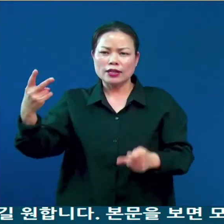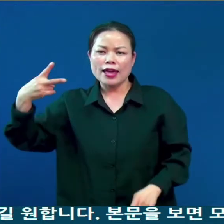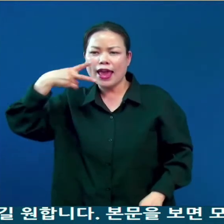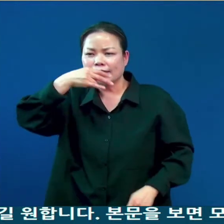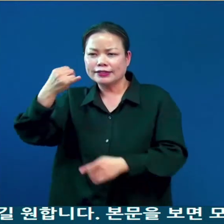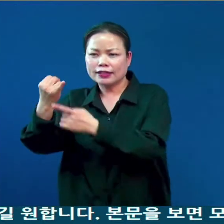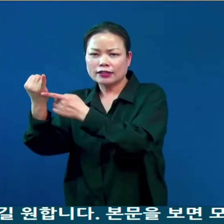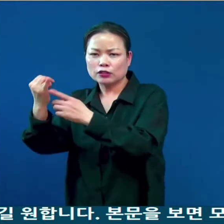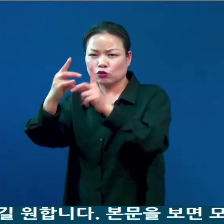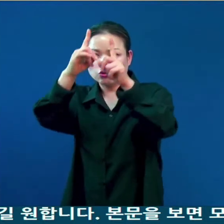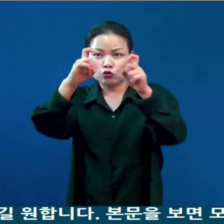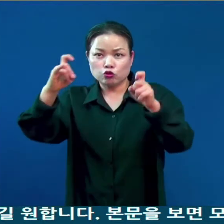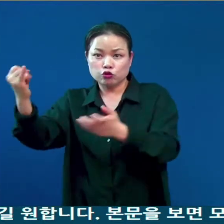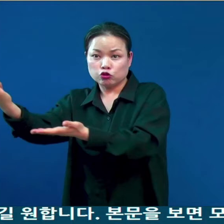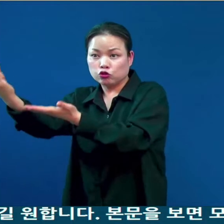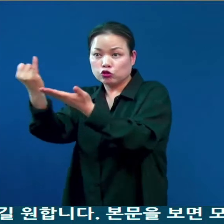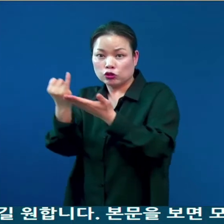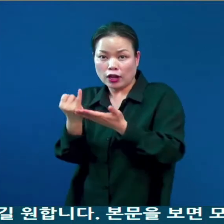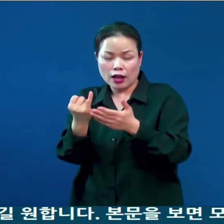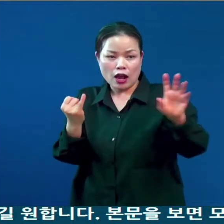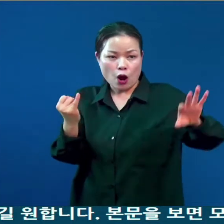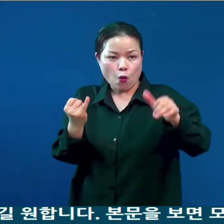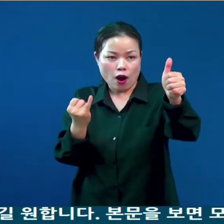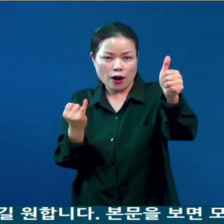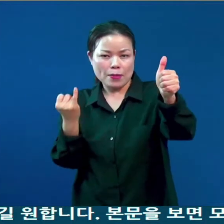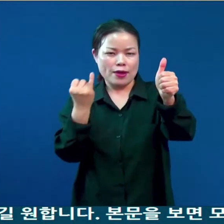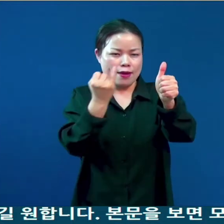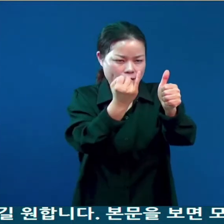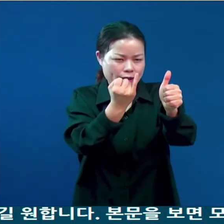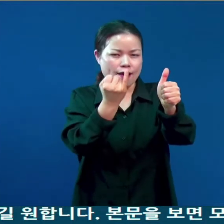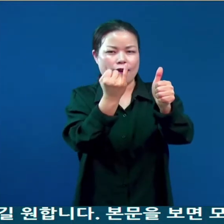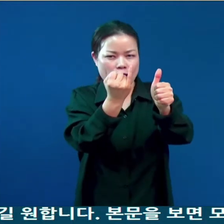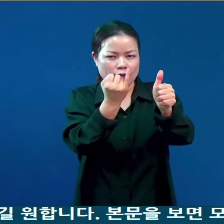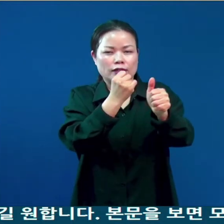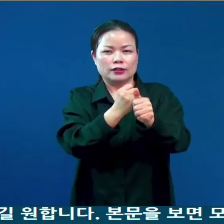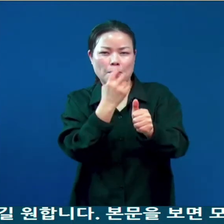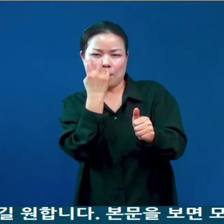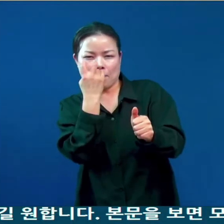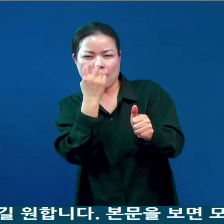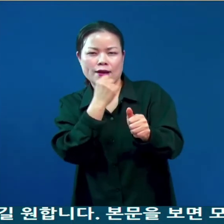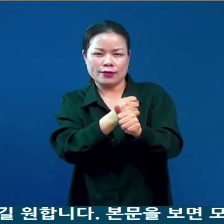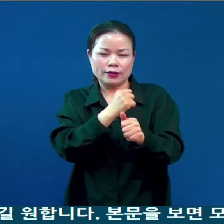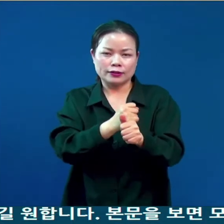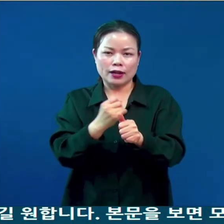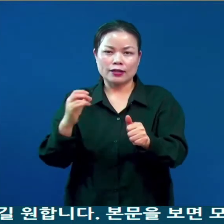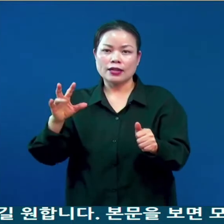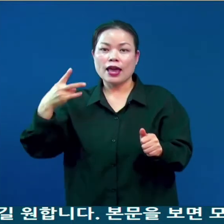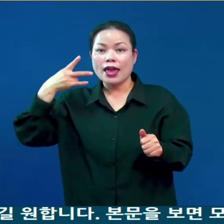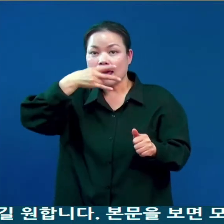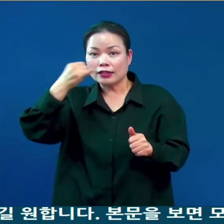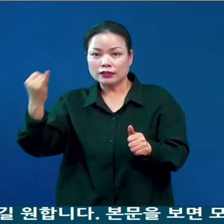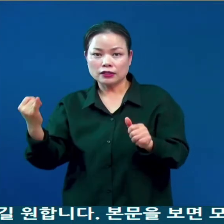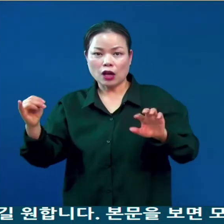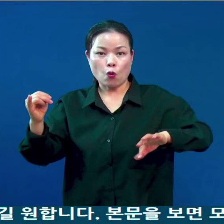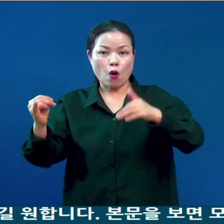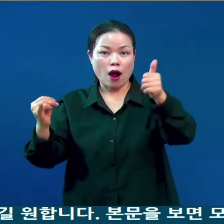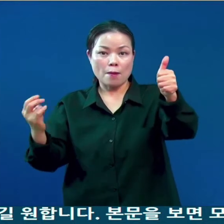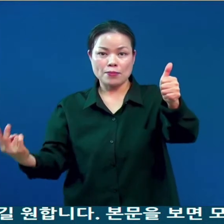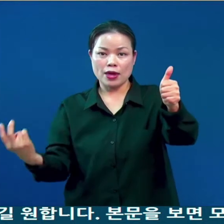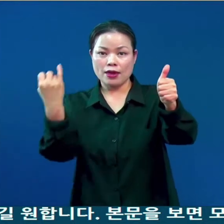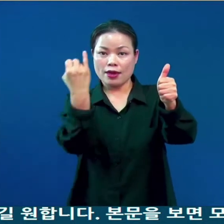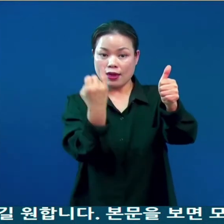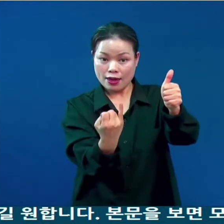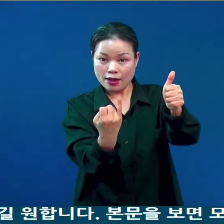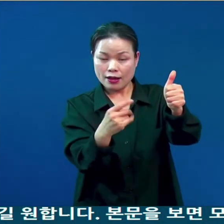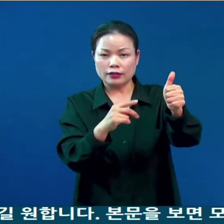그러면서 그 에스더가 이제 왕 앞에 서기를 계속해서 체크하고 점검하다가 드디어 이제 에스더 차례가 돼서 이제 왕 앞에 갔는데